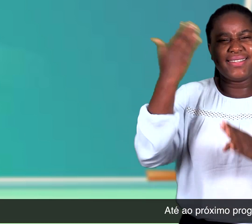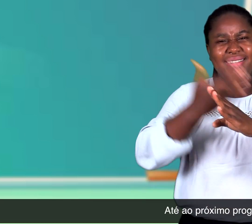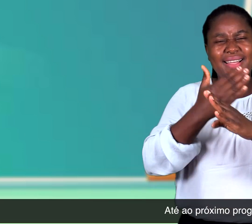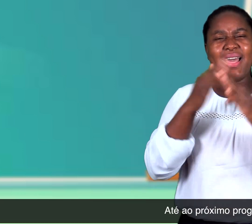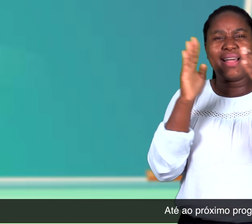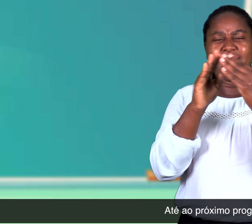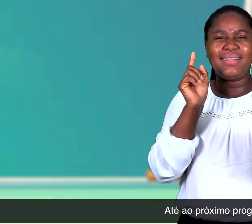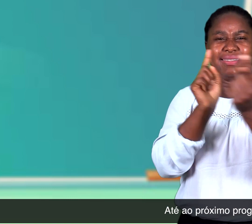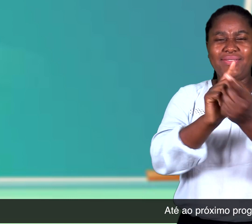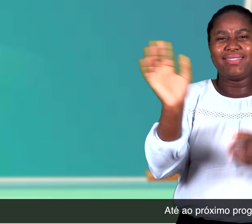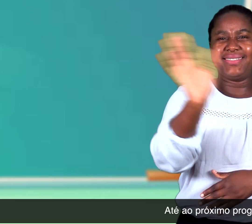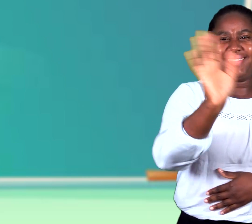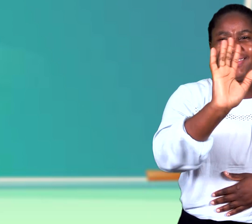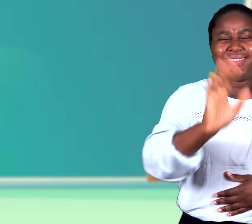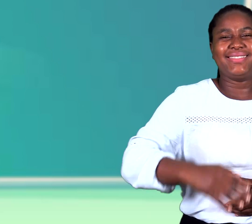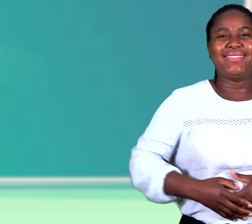Até o próximo programa.